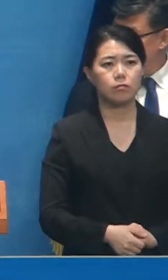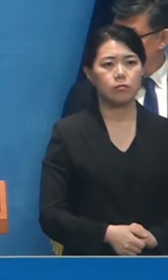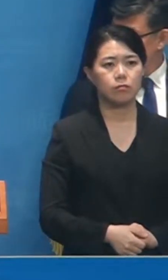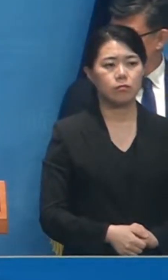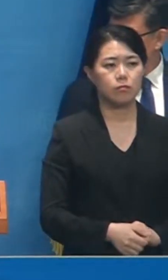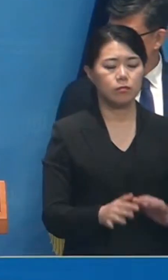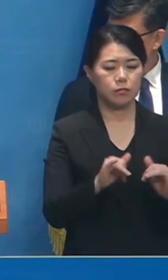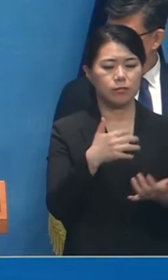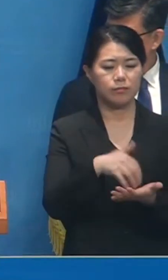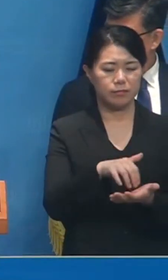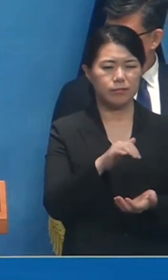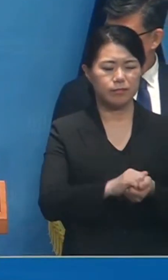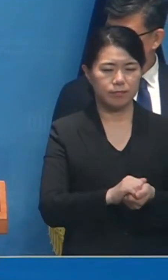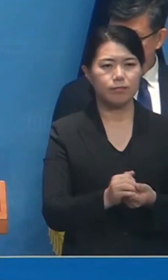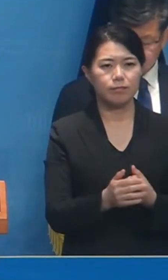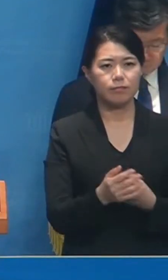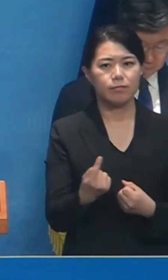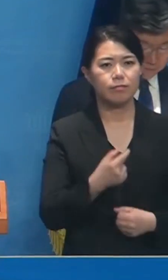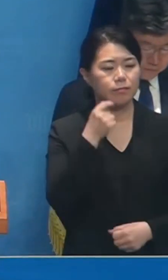네.